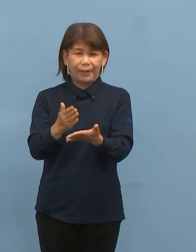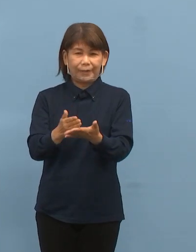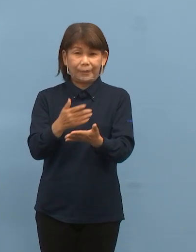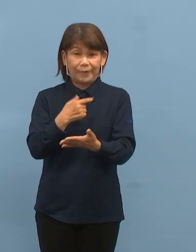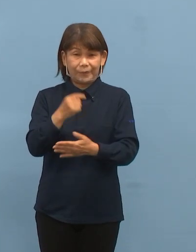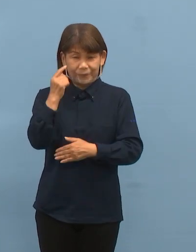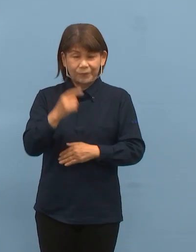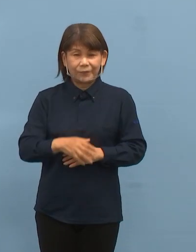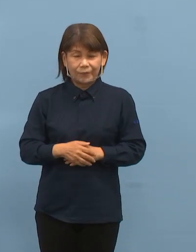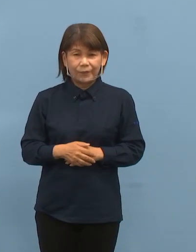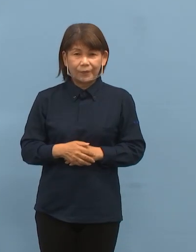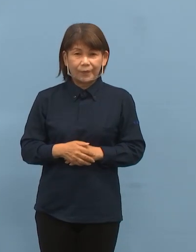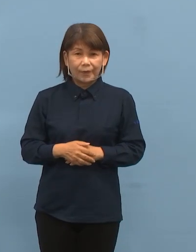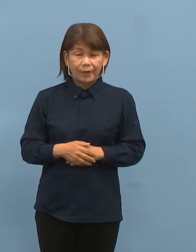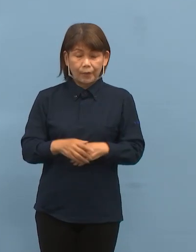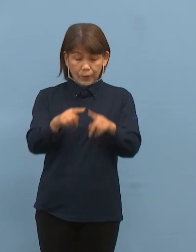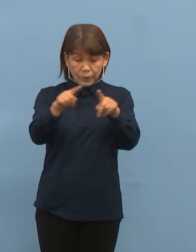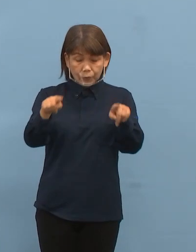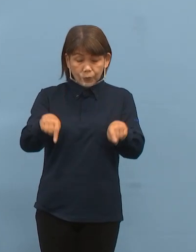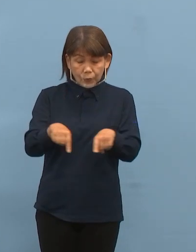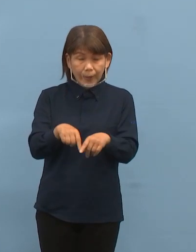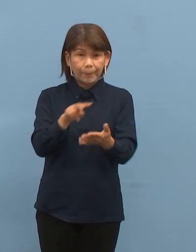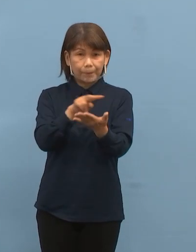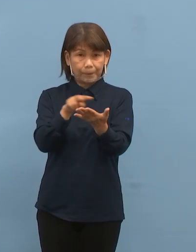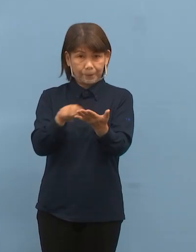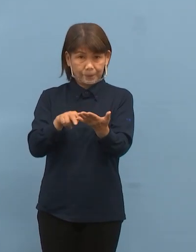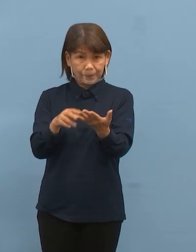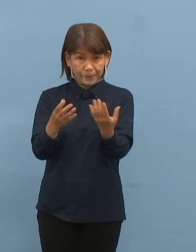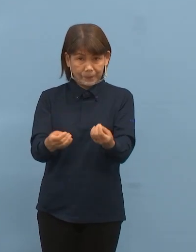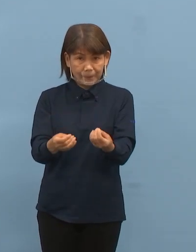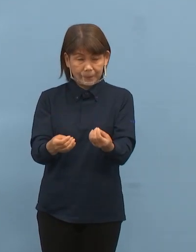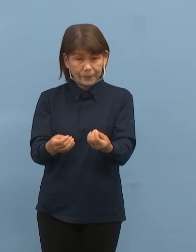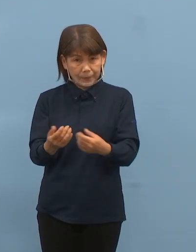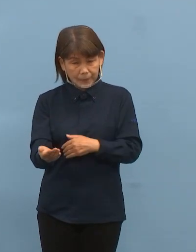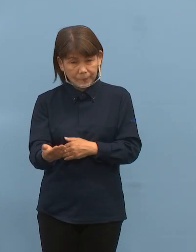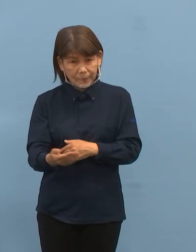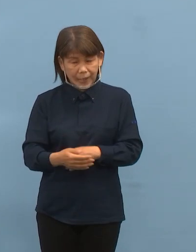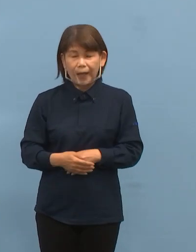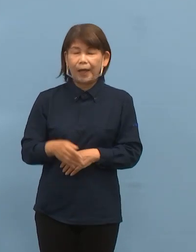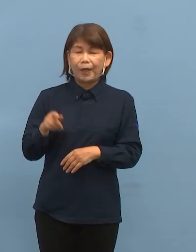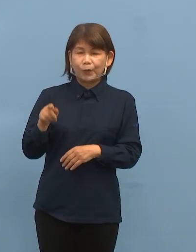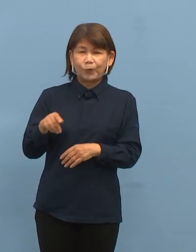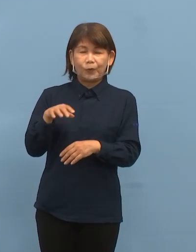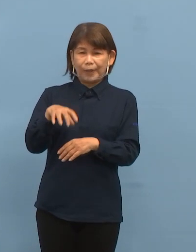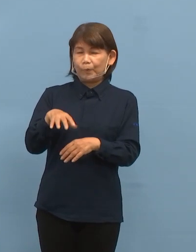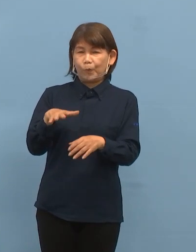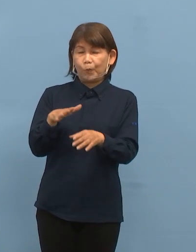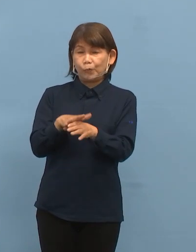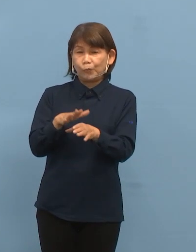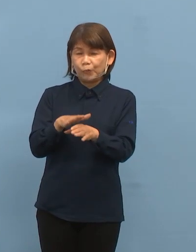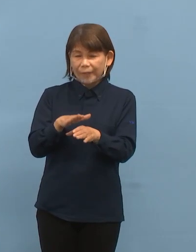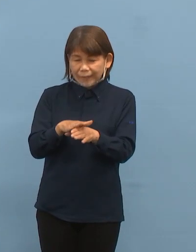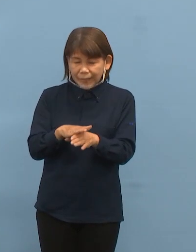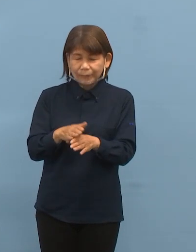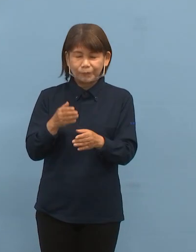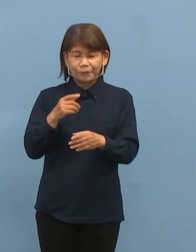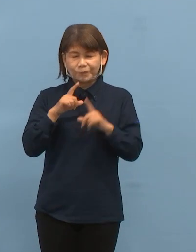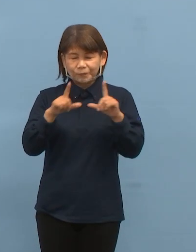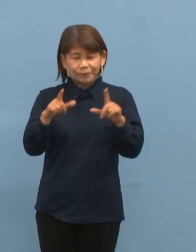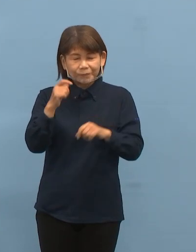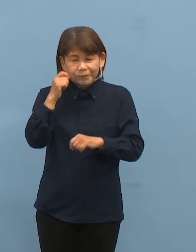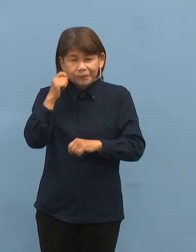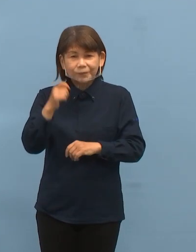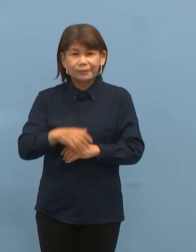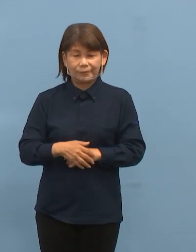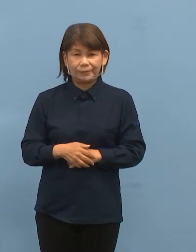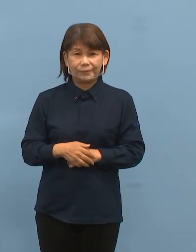質問状を読まれたということなんです ね。そこも含めて、はい、 それで質問状とかですね、告発文にある